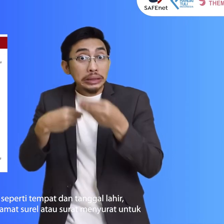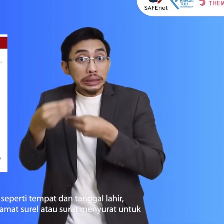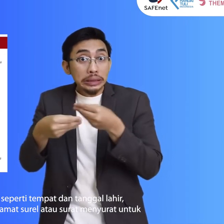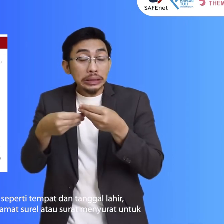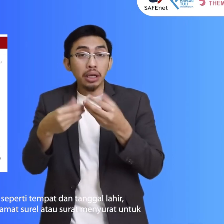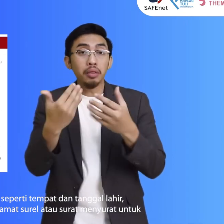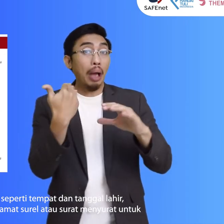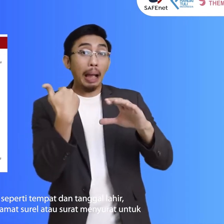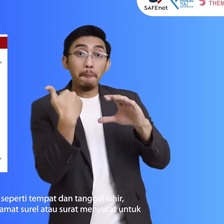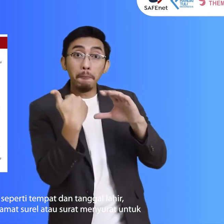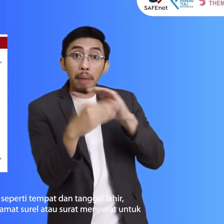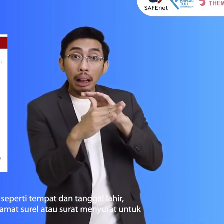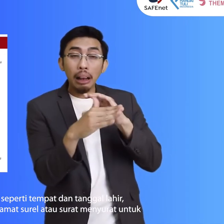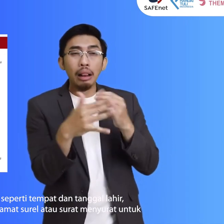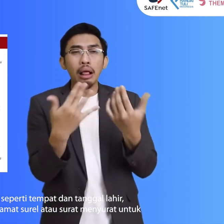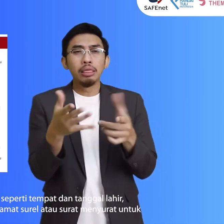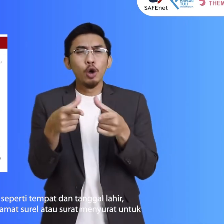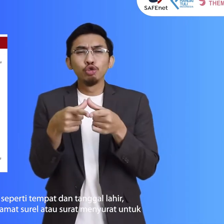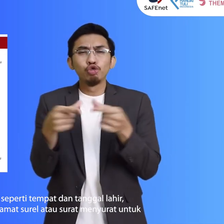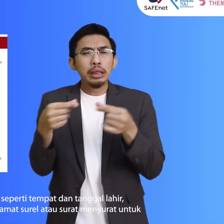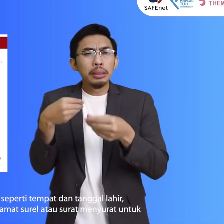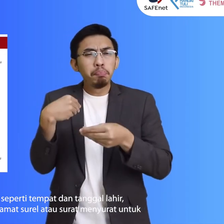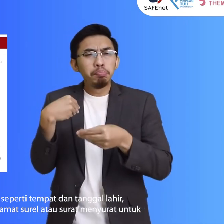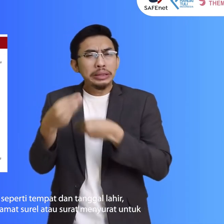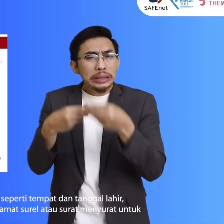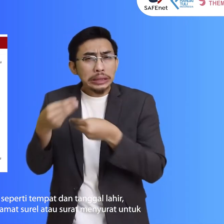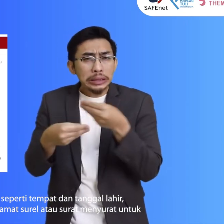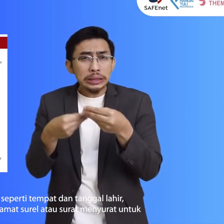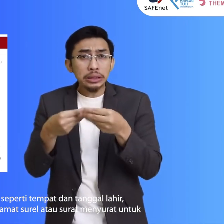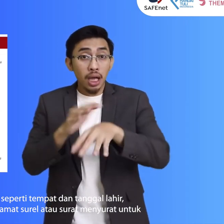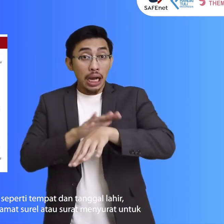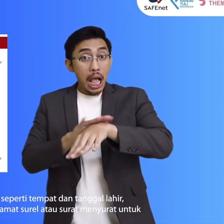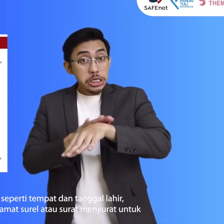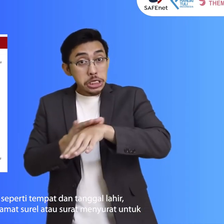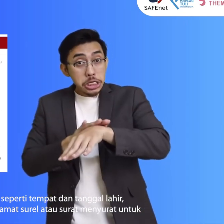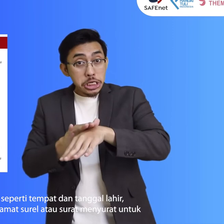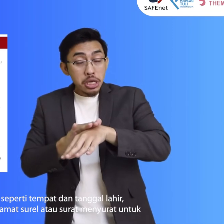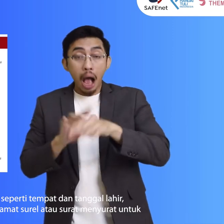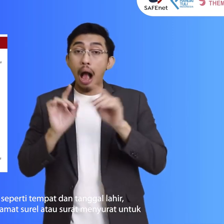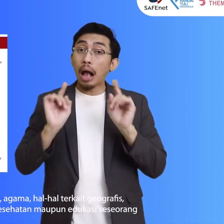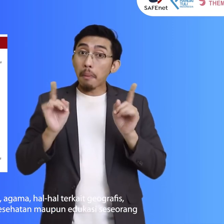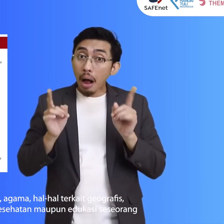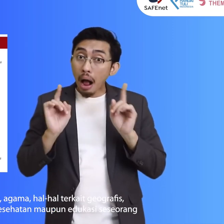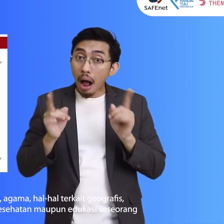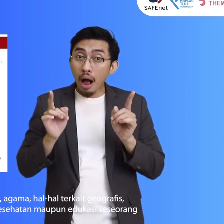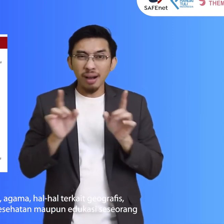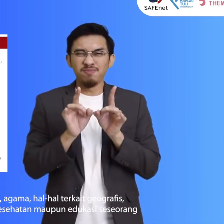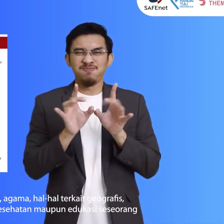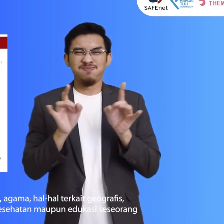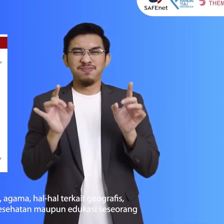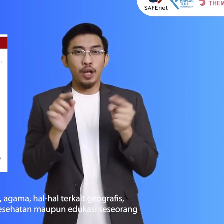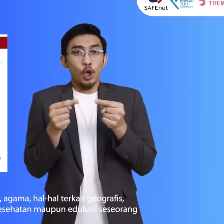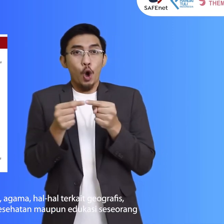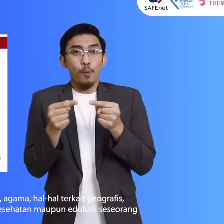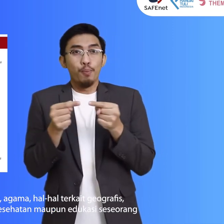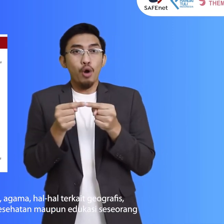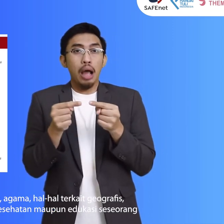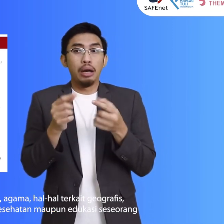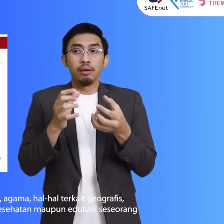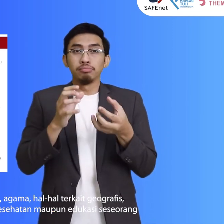atau alamat surat-menyurat untuk keperluan bisnis Rush agama dan hal-hal terkait